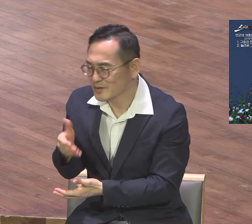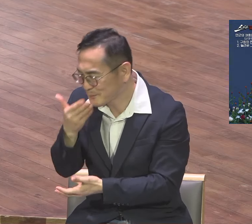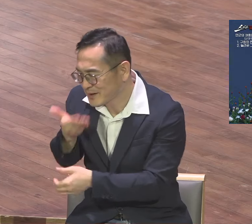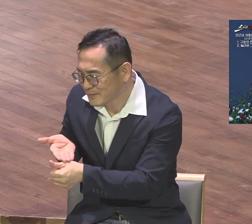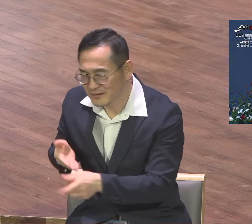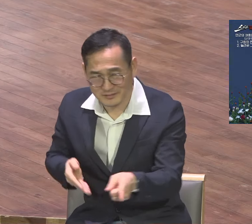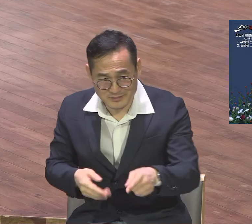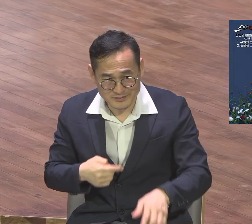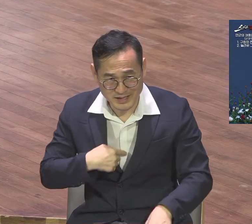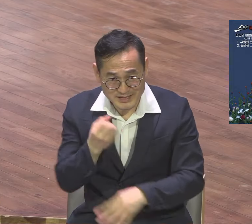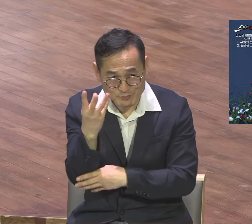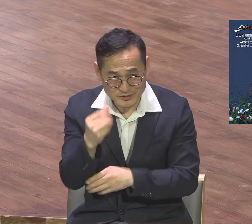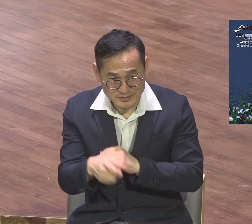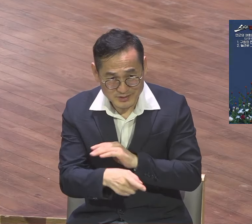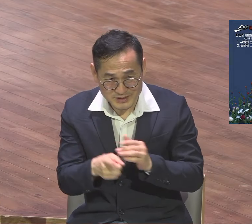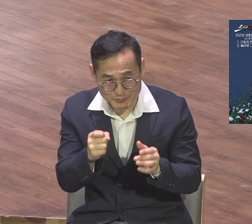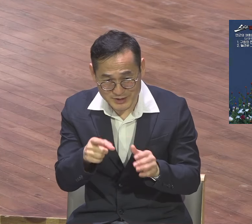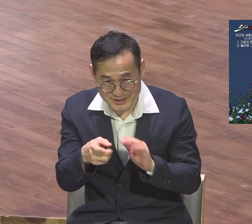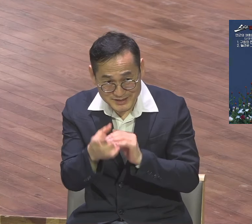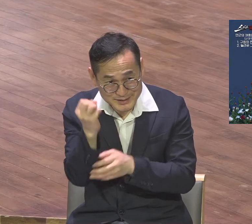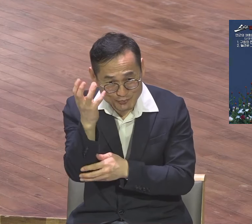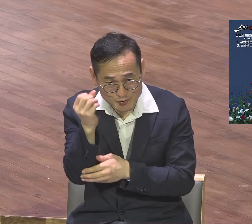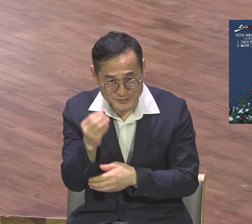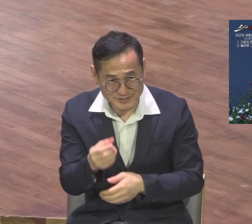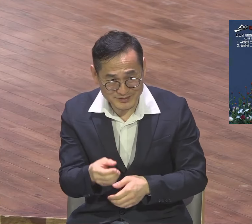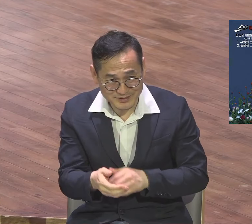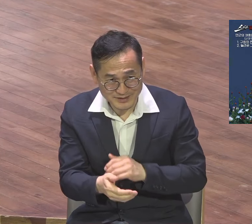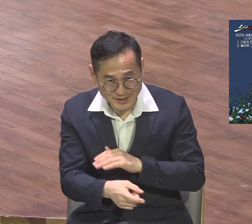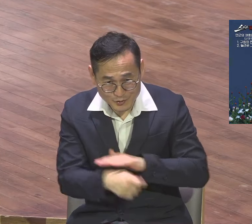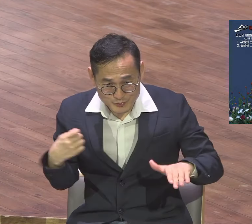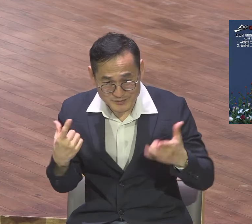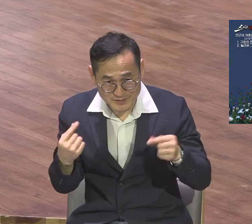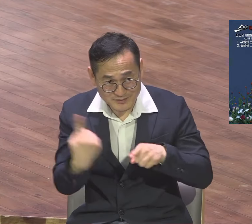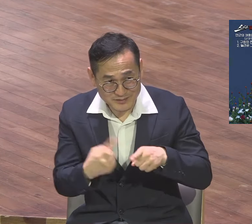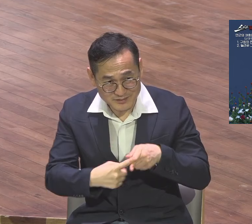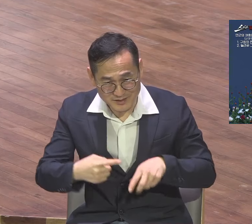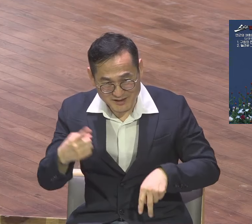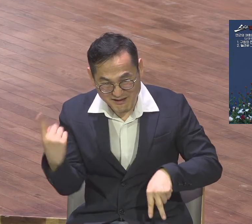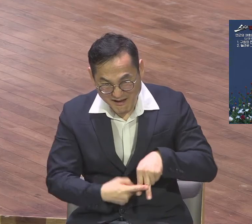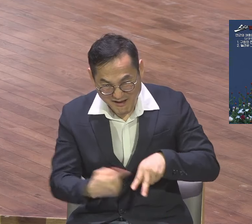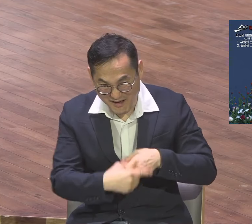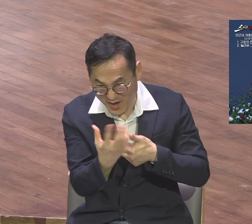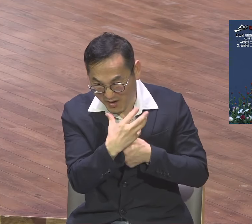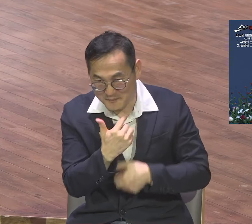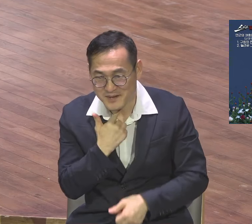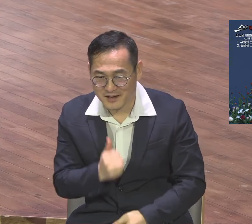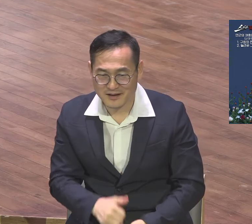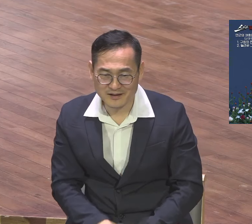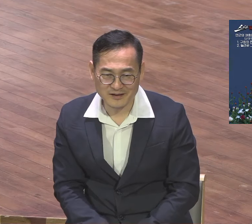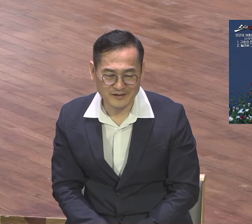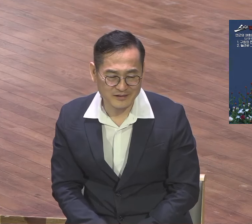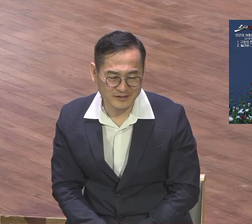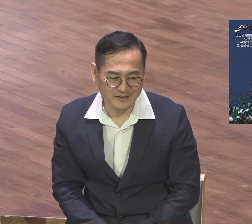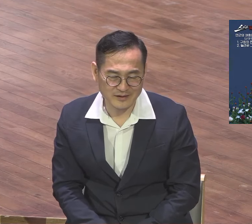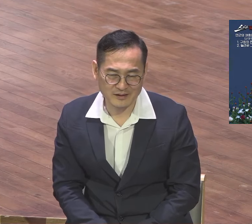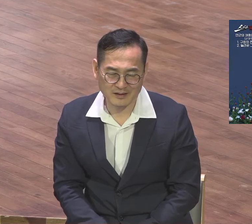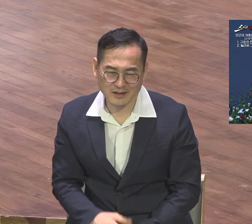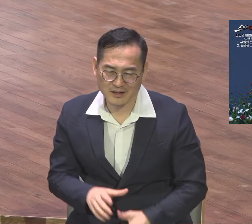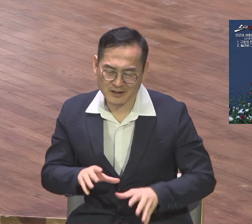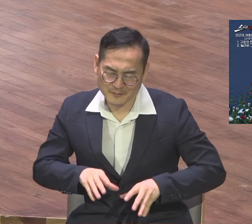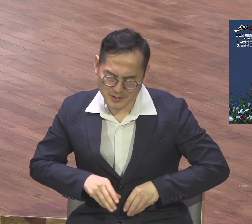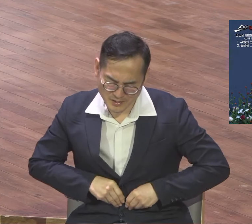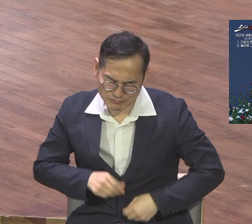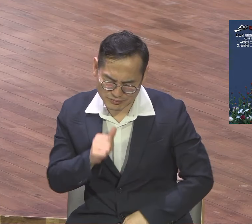그 시대가 그랬어요. 그렇게 다 그렇게 살았다. 여러분 상상도 못해.